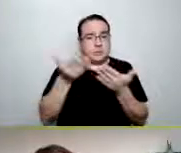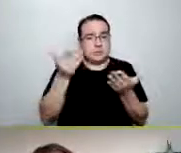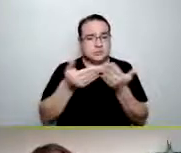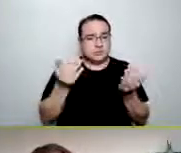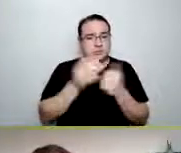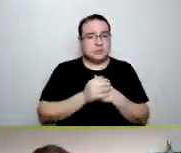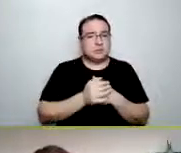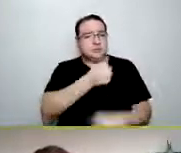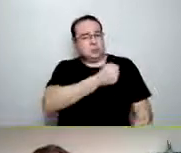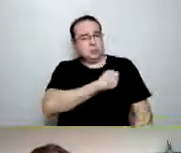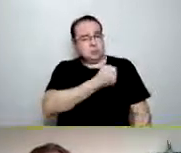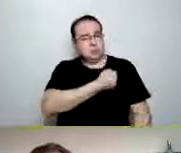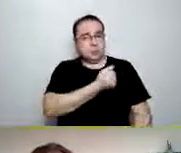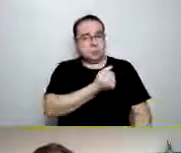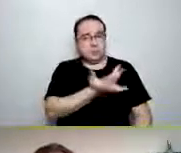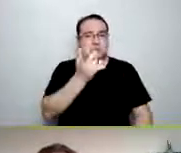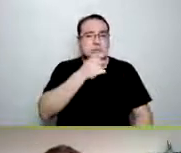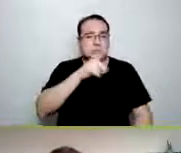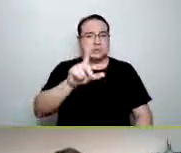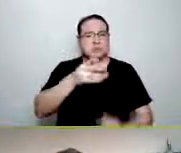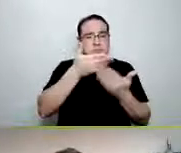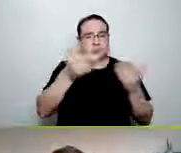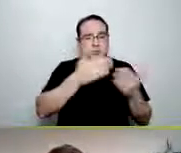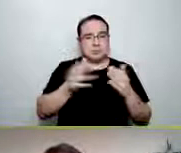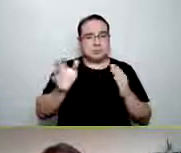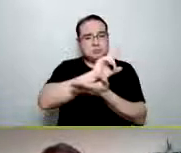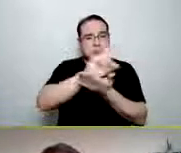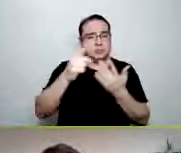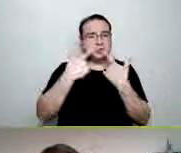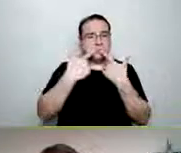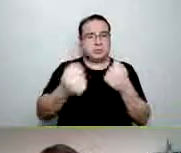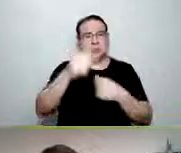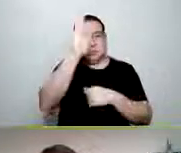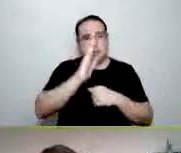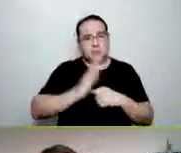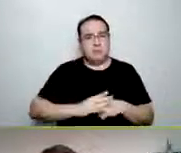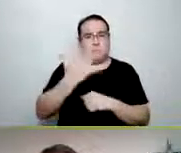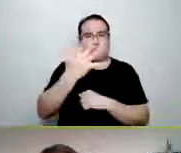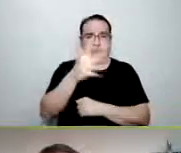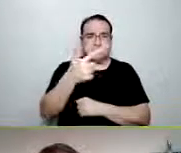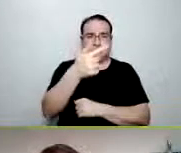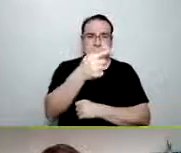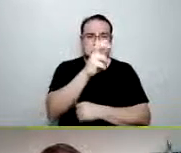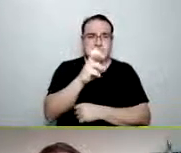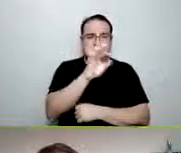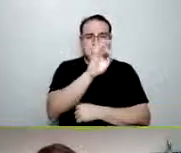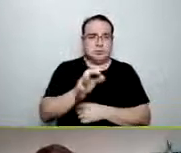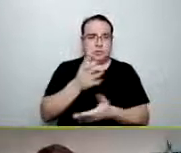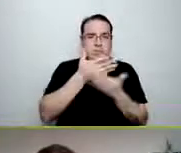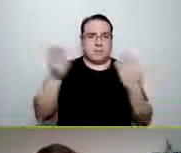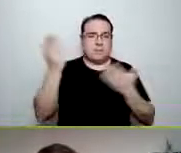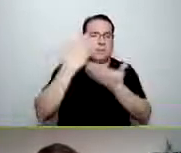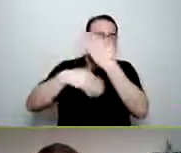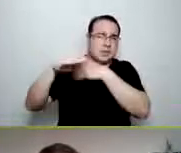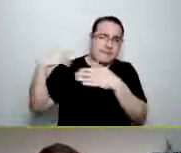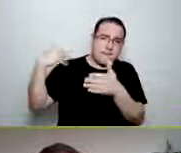uma grande parte da diversidade linguística no Brasil, né, pelo menos 75% no